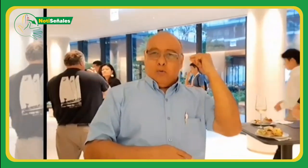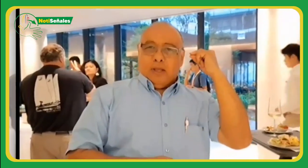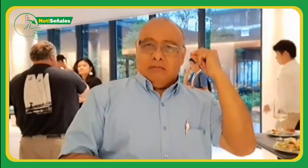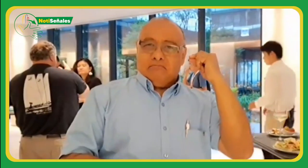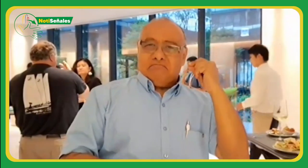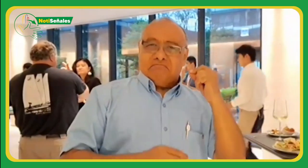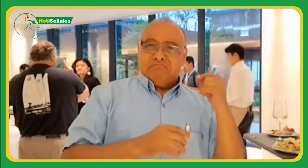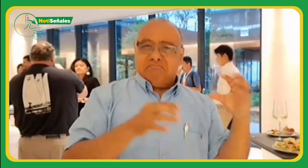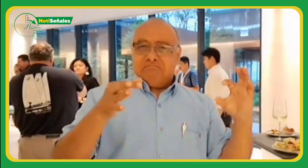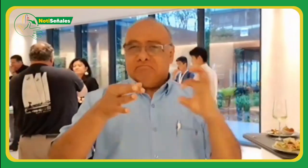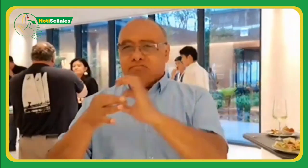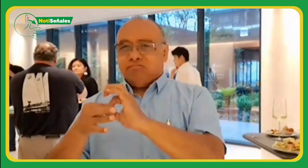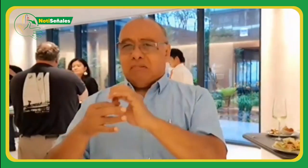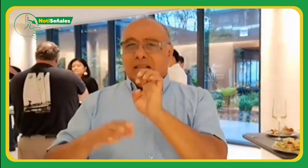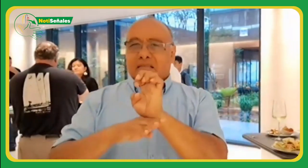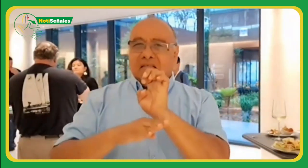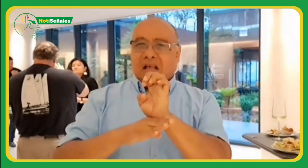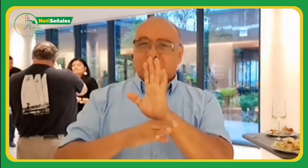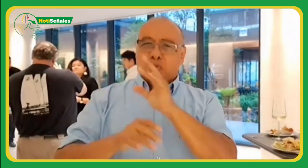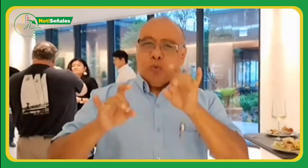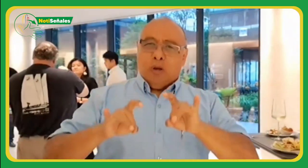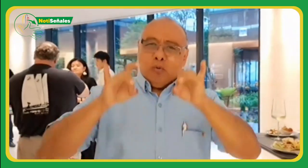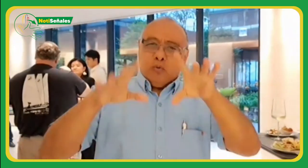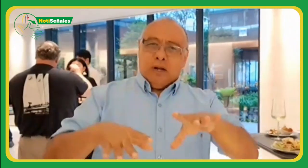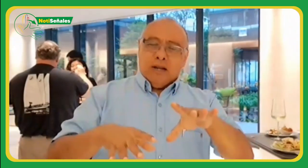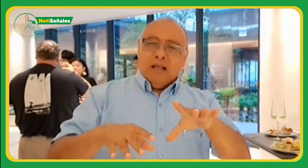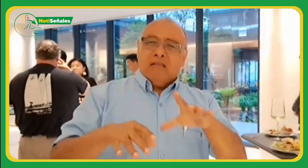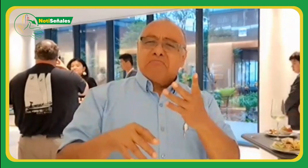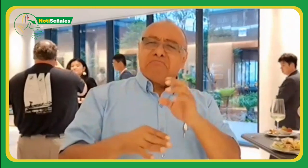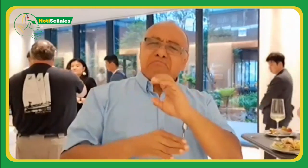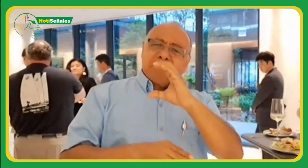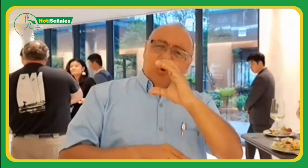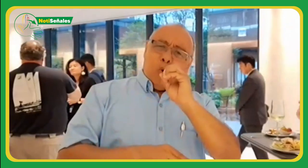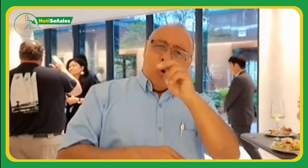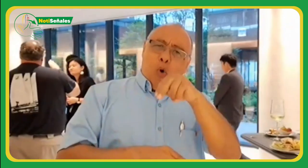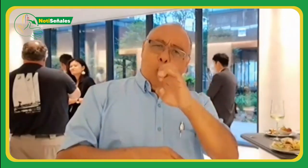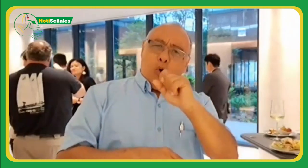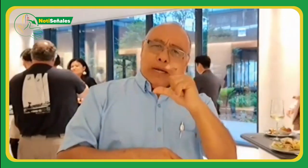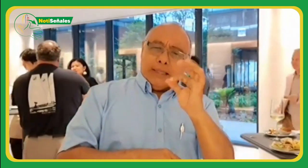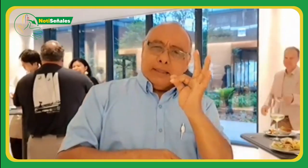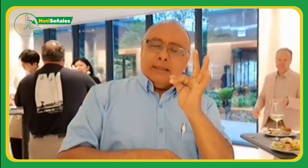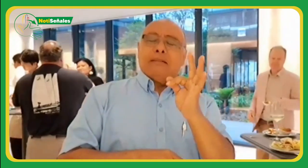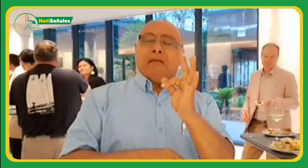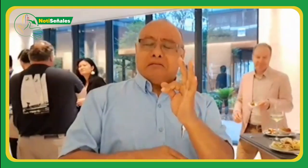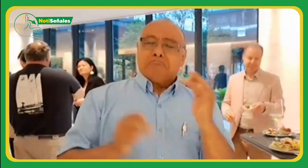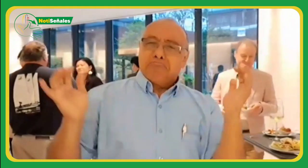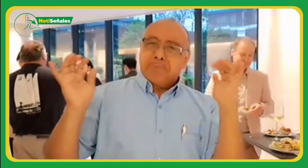la universidad galauded en Alianza con una entidad australiana llamada defconnect realizaron